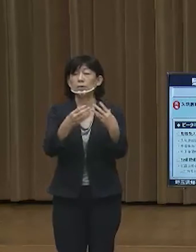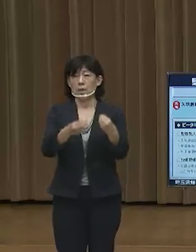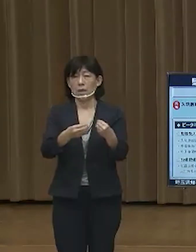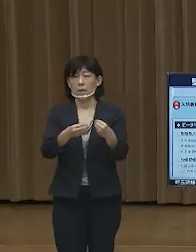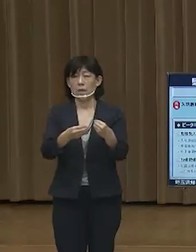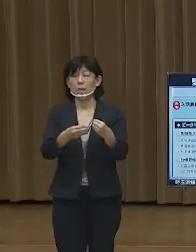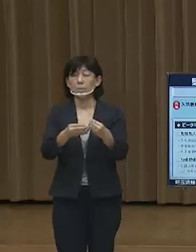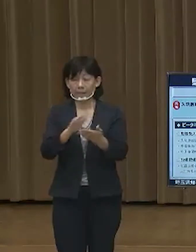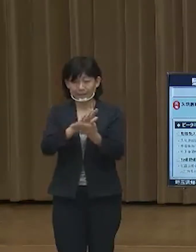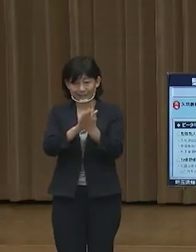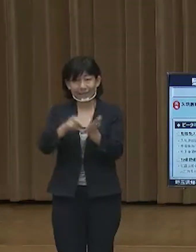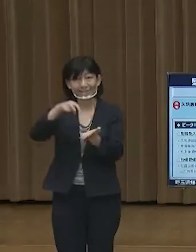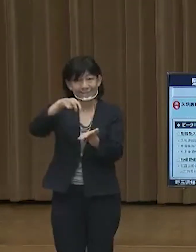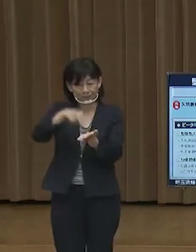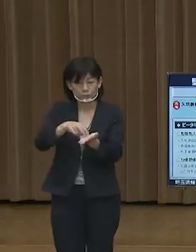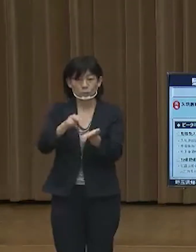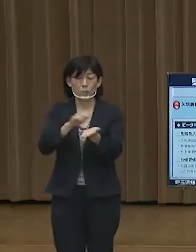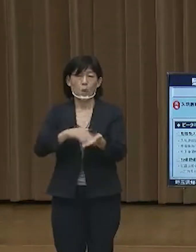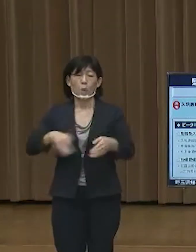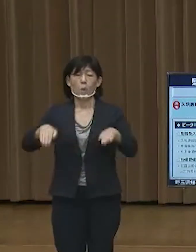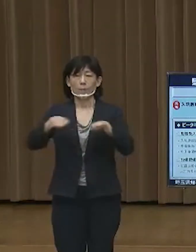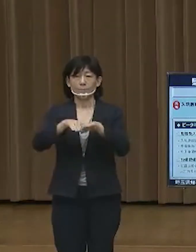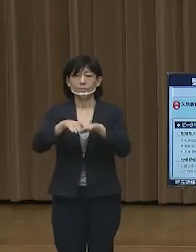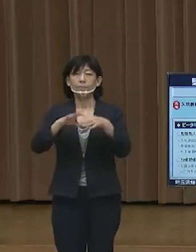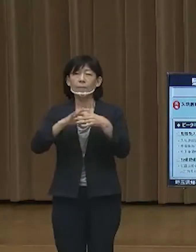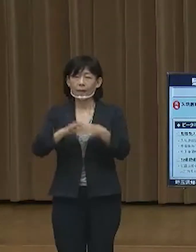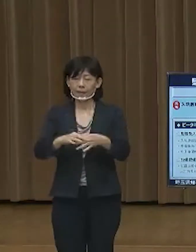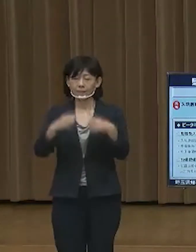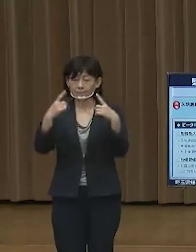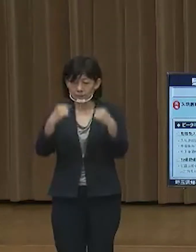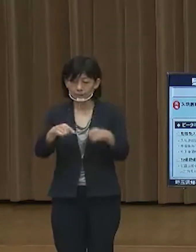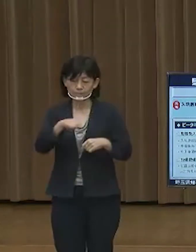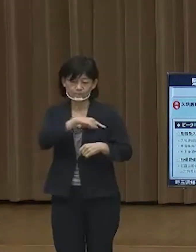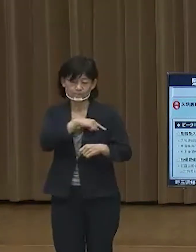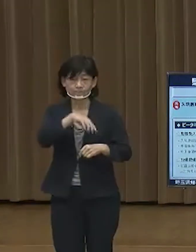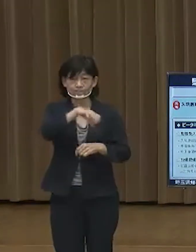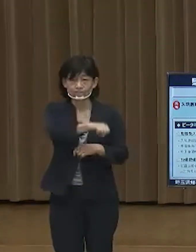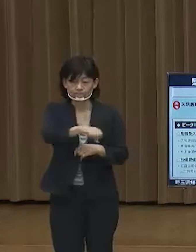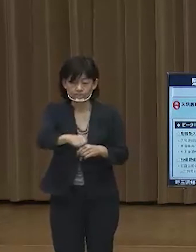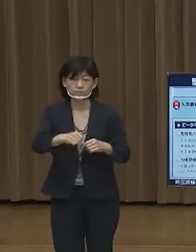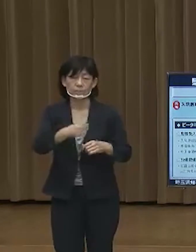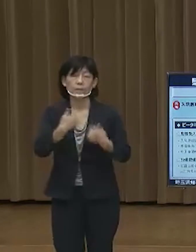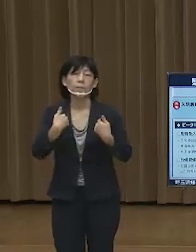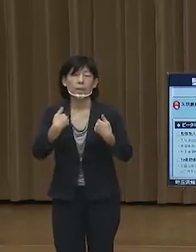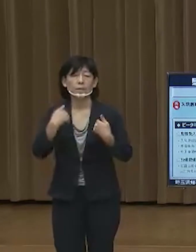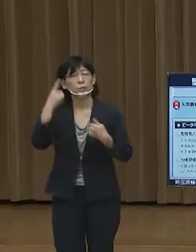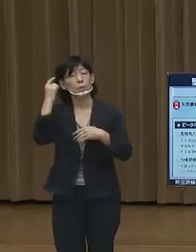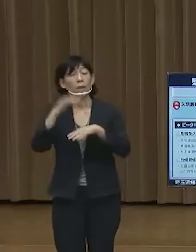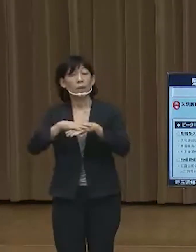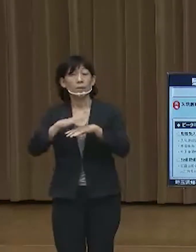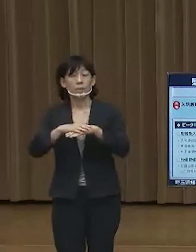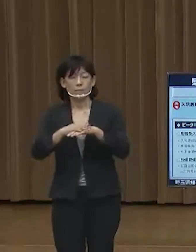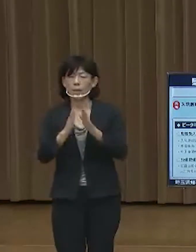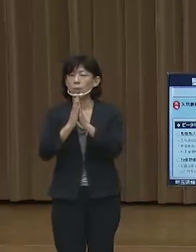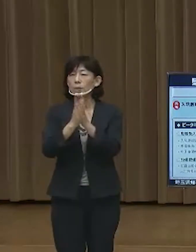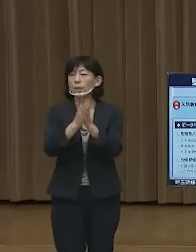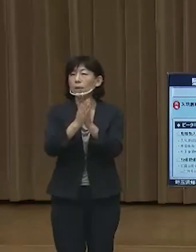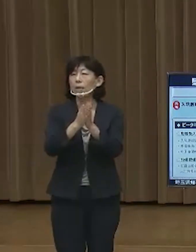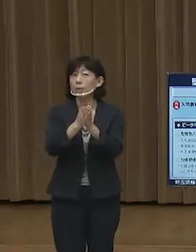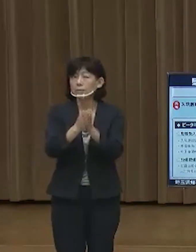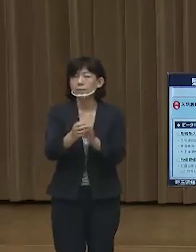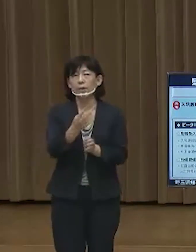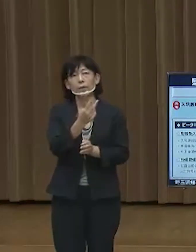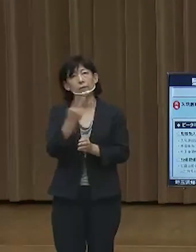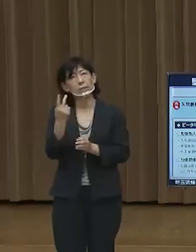病院がやはりしっかりと率先しないといかんということで、私の方から特にお願いをして 2,3 週間前に返事が来